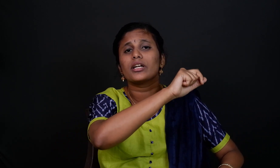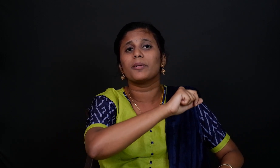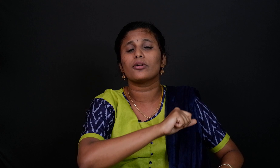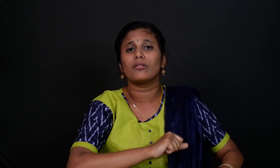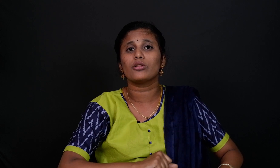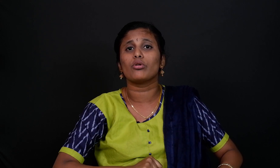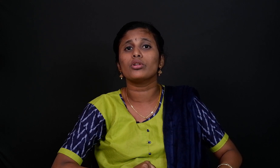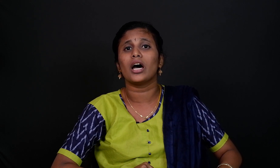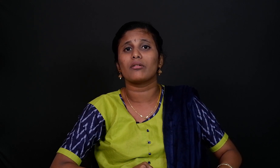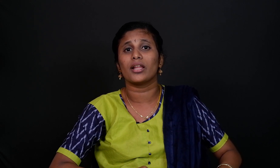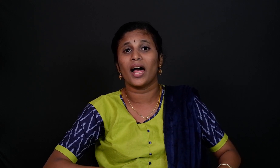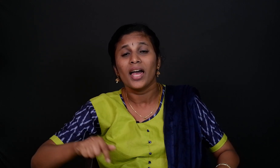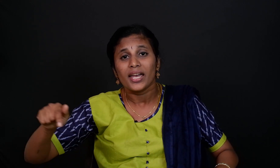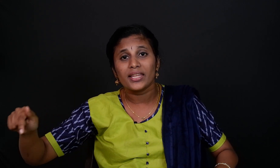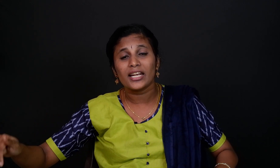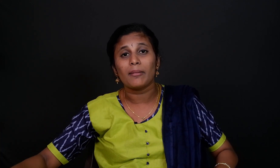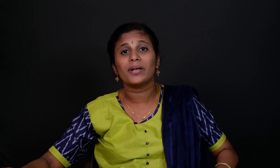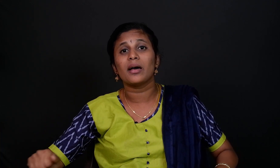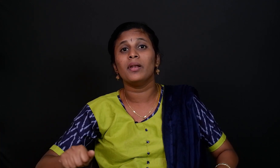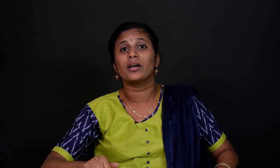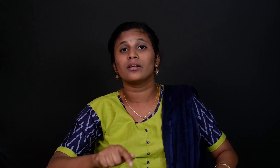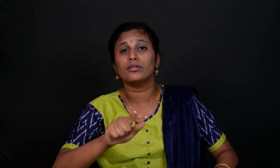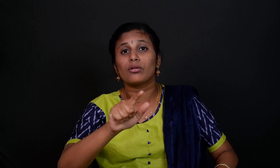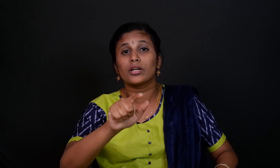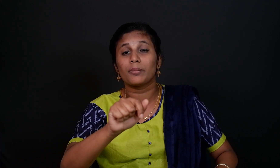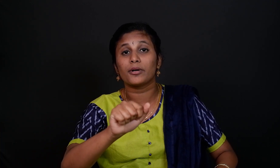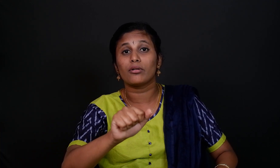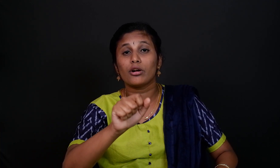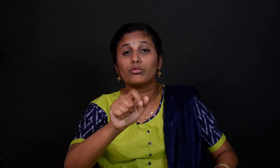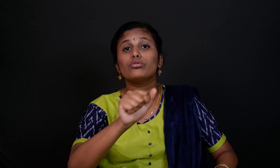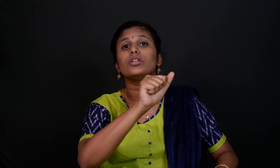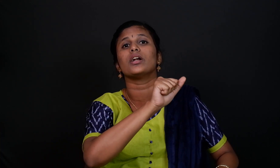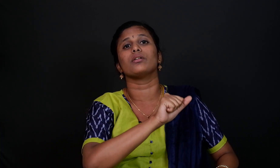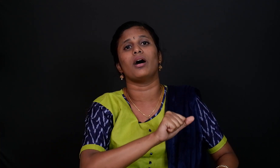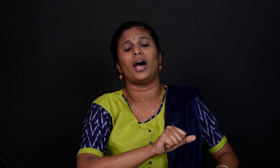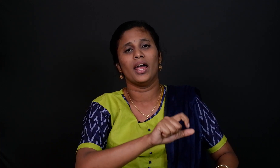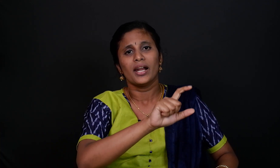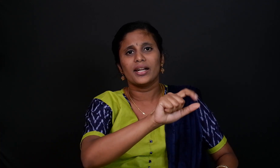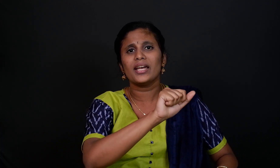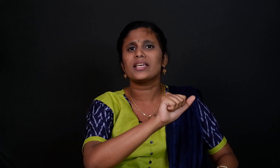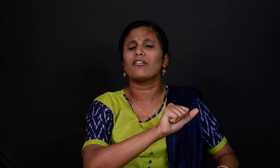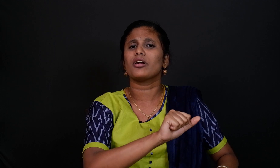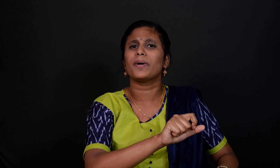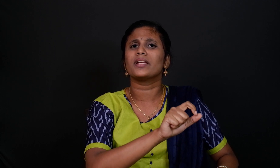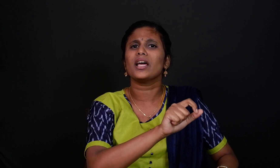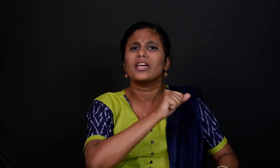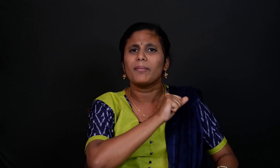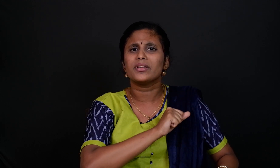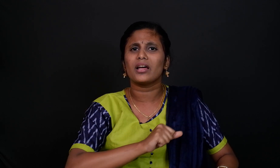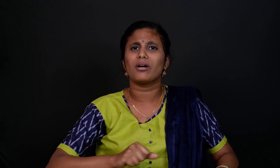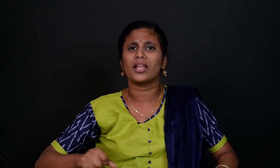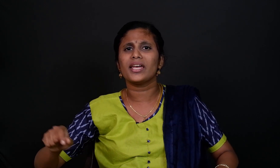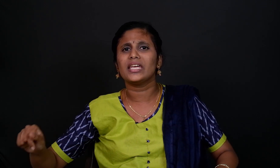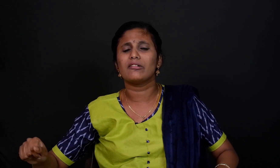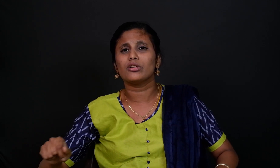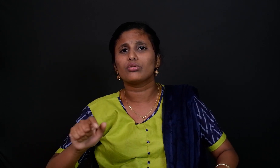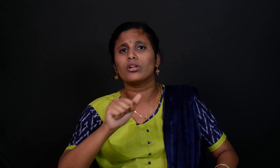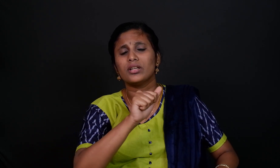லிட்டர் பெட்ரோல் விலை 96 ரூபா தான். இதே நம்ம தமிழகத்துல வந்து ஒரு லிட்டர் பெட்ரோல் விலை 102 ரூபா, டீசல் எவ்வளவுன்னு பாத்தீங்கன்னா 86 ரூபா தான், இங்க வந்து